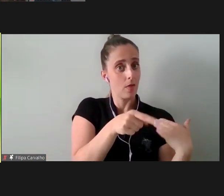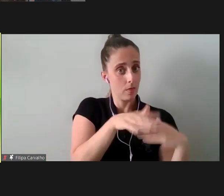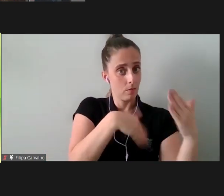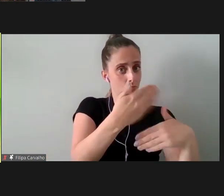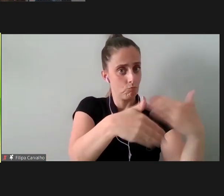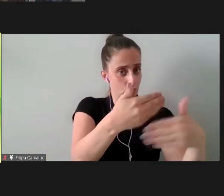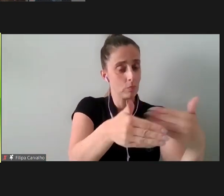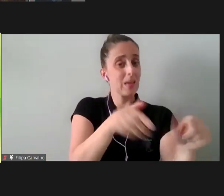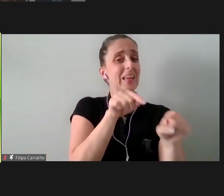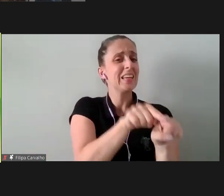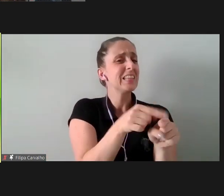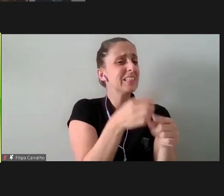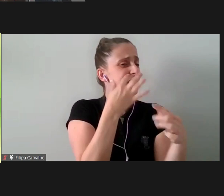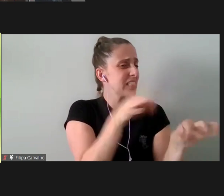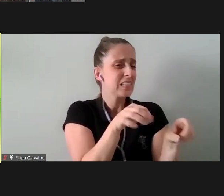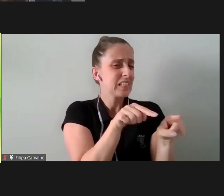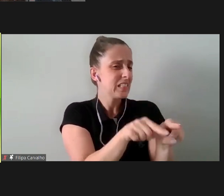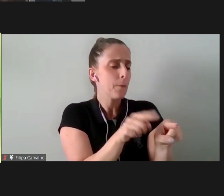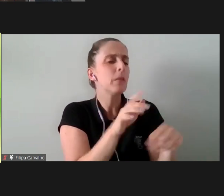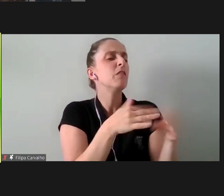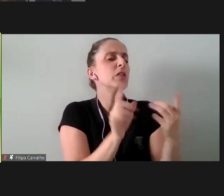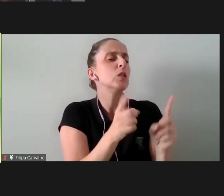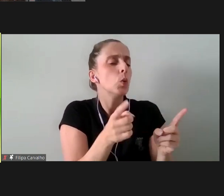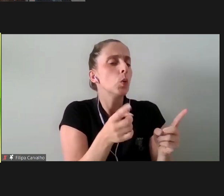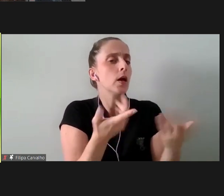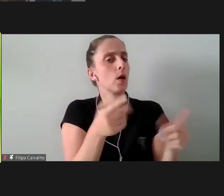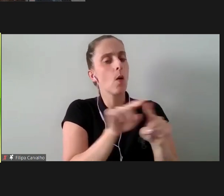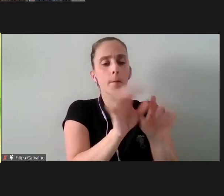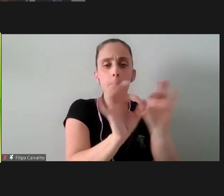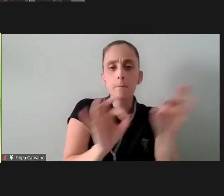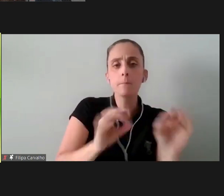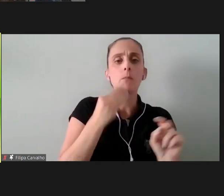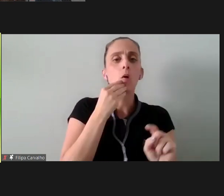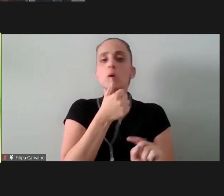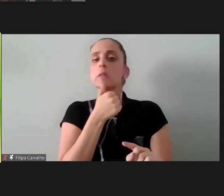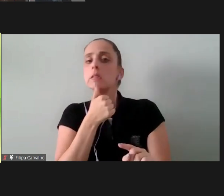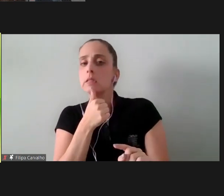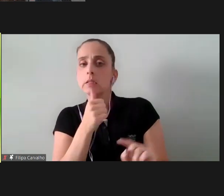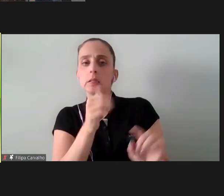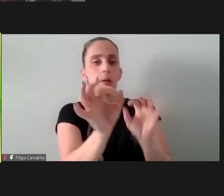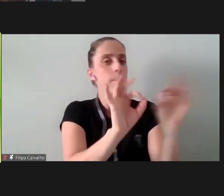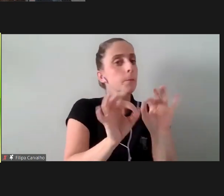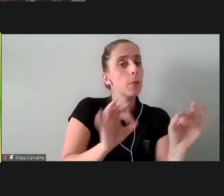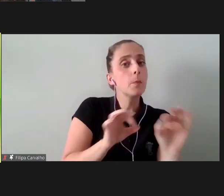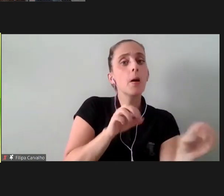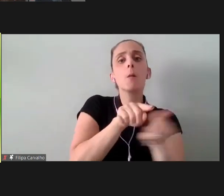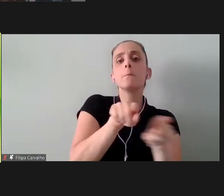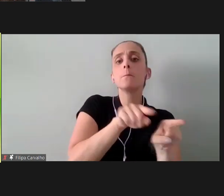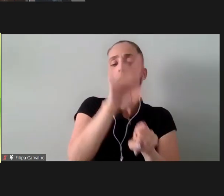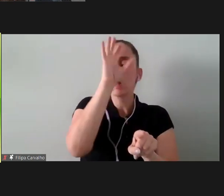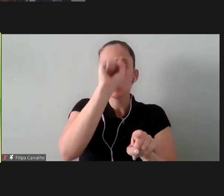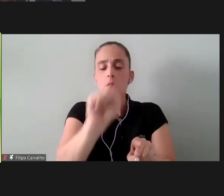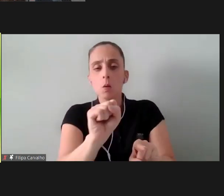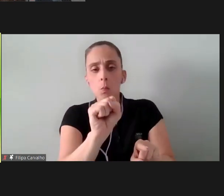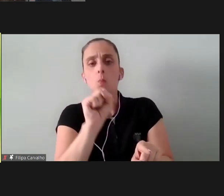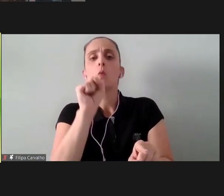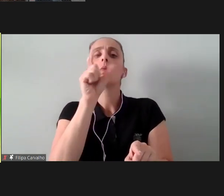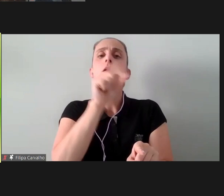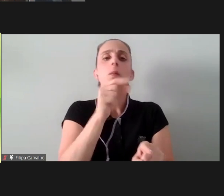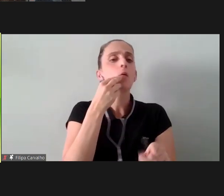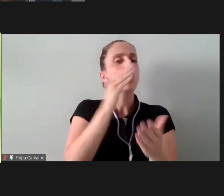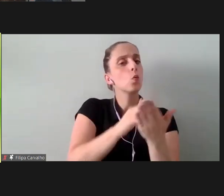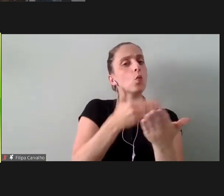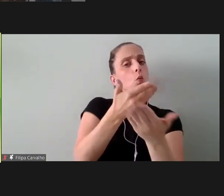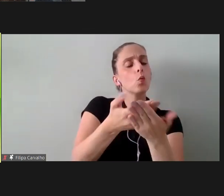uma forma muito simplista, materializa-se na preparação da decisão, na preparação da formulação da política pública e na sua capacidade para a implementar